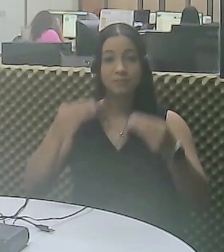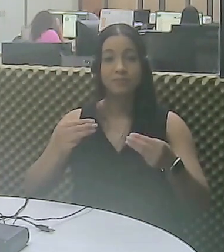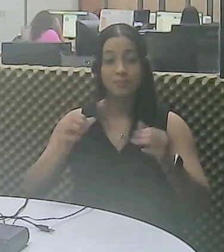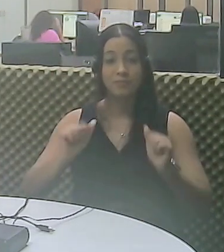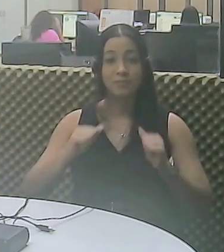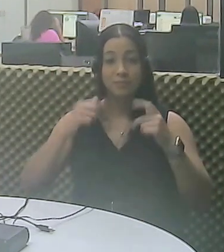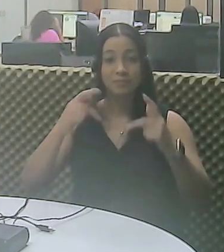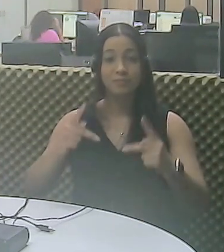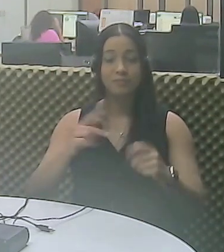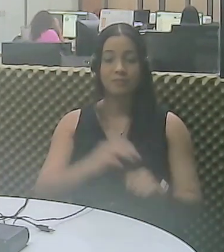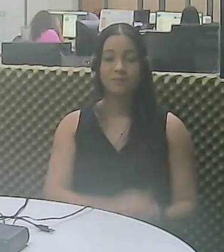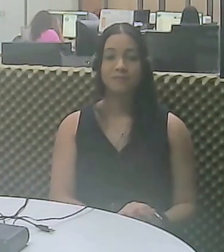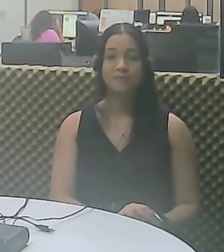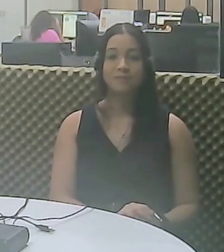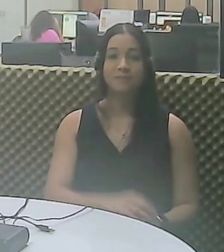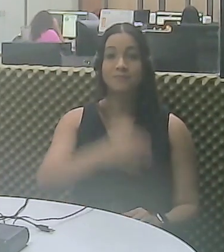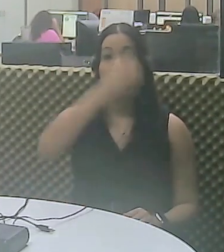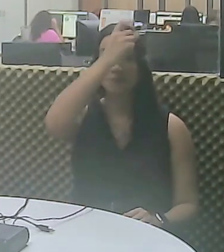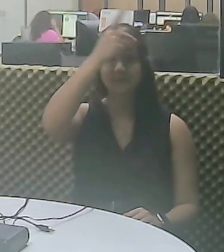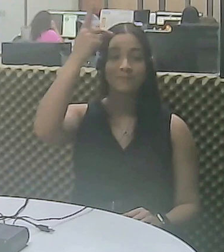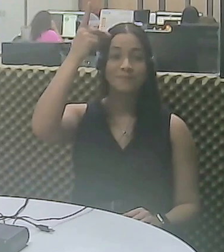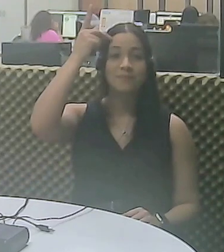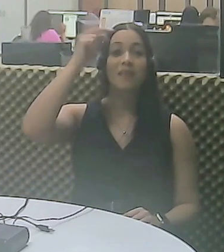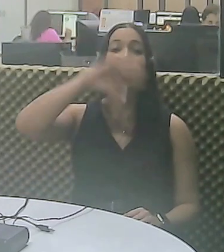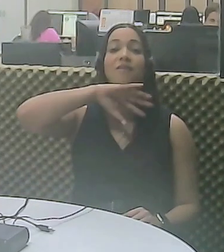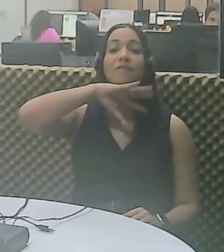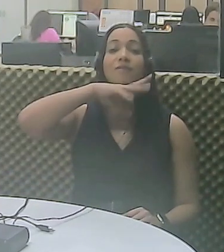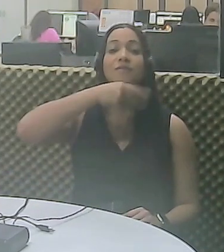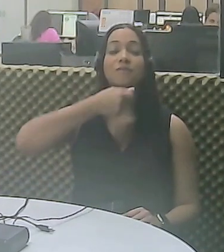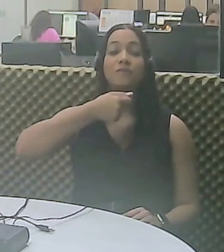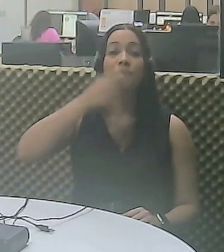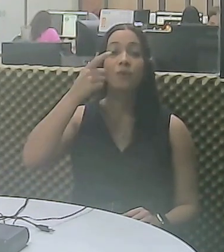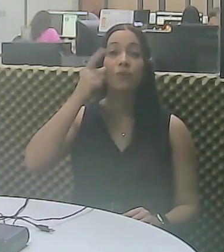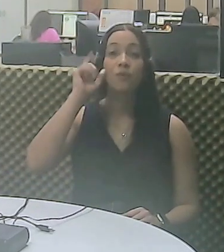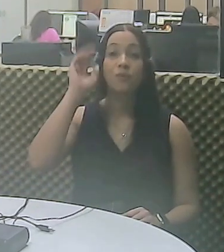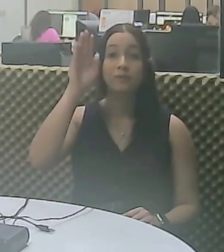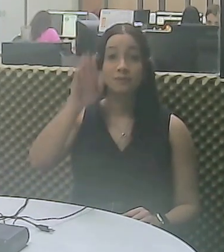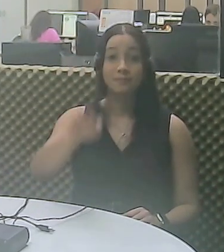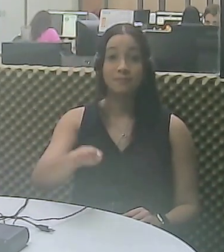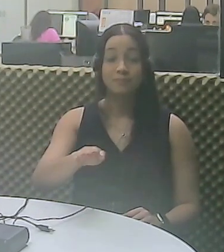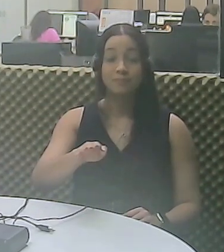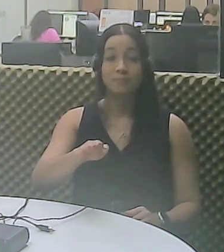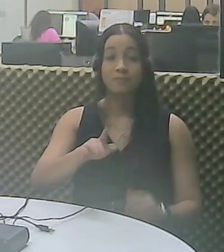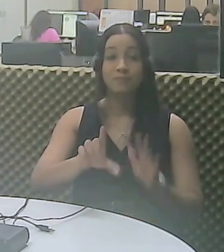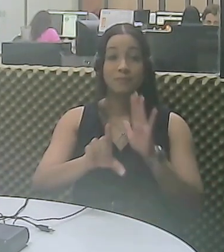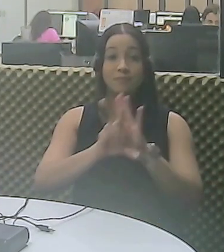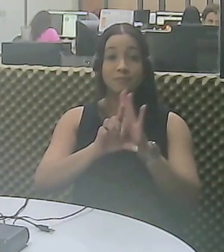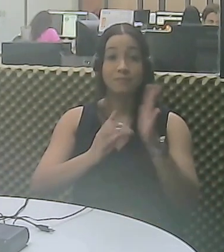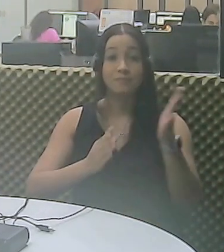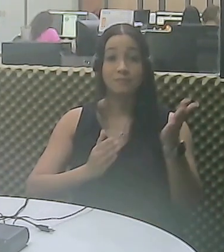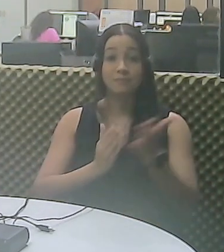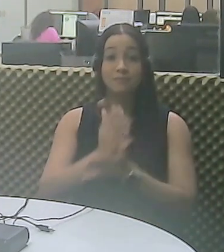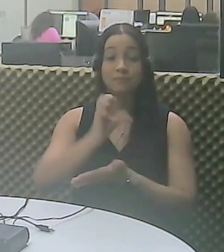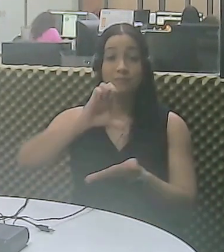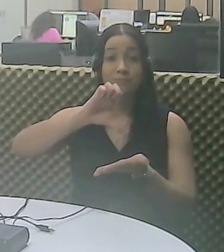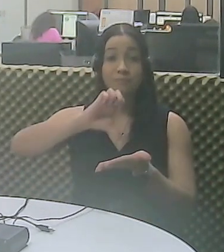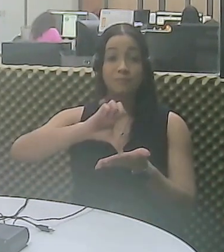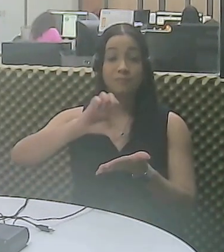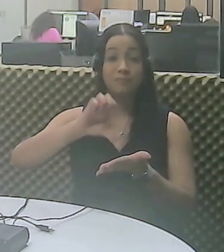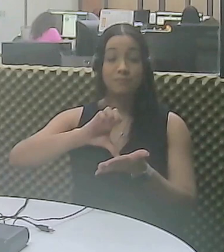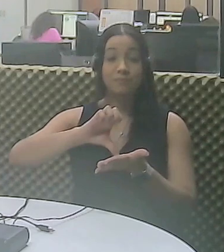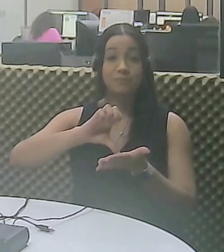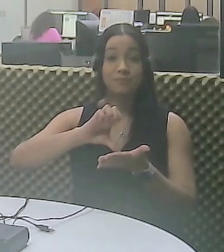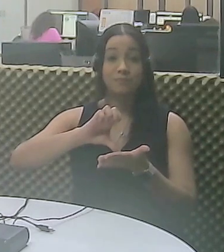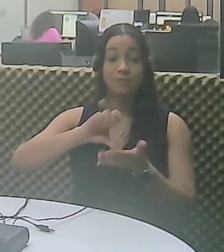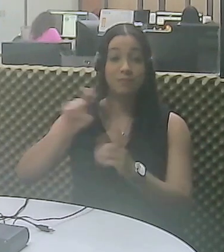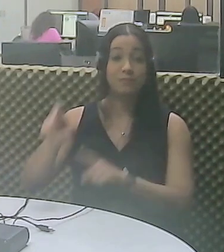Paulinelli. O prefeito Adelmo Leão sancionou na tarde de ontem a lei que denomina o primeiro polo agromineral verde